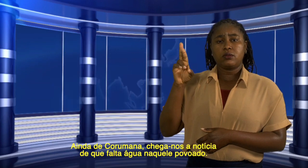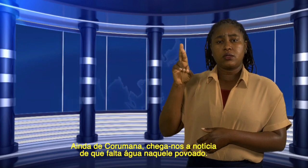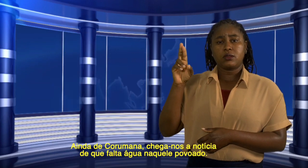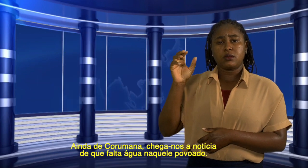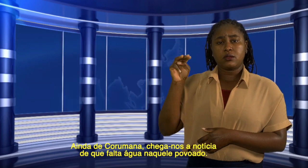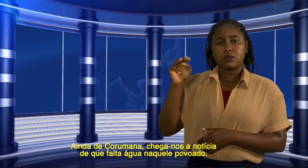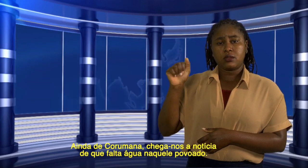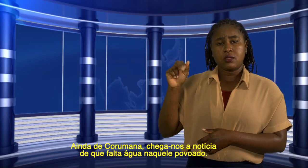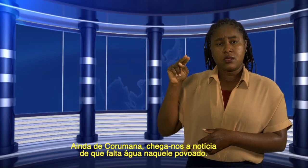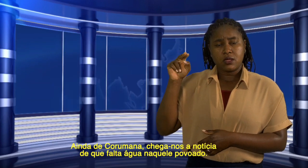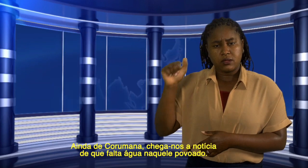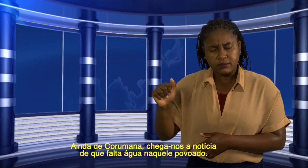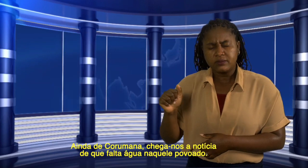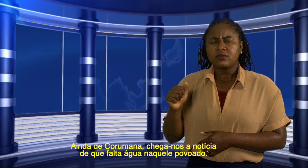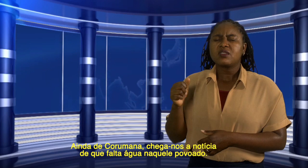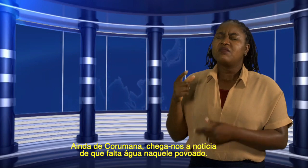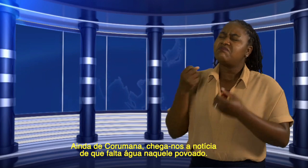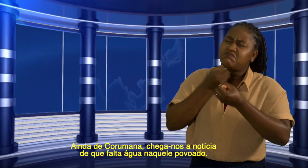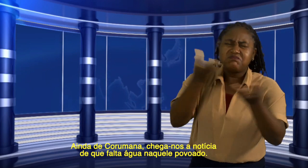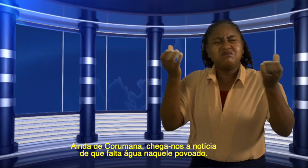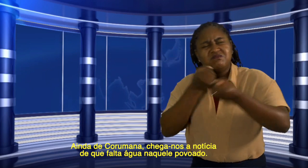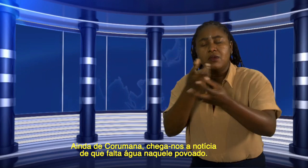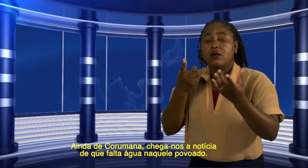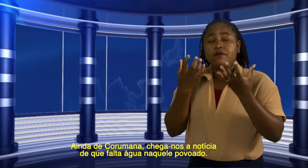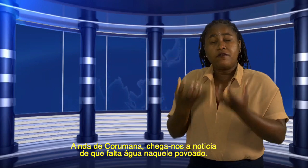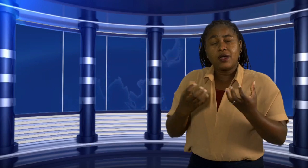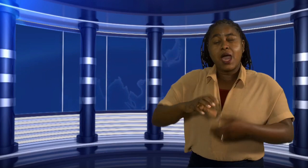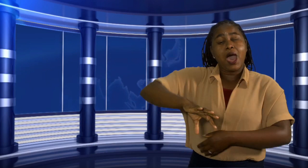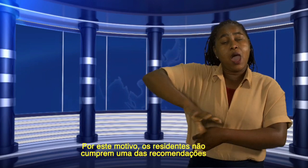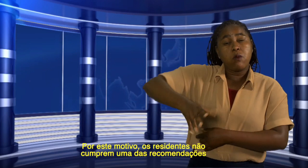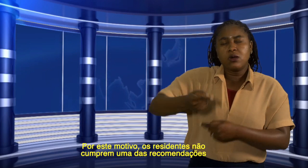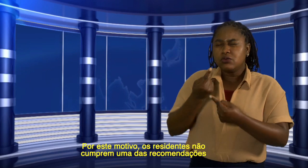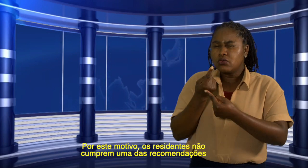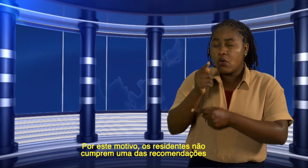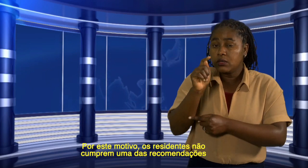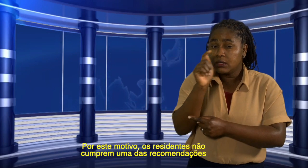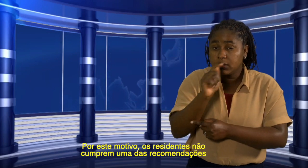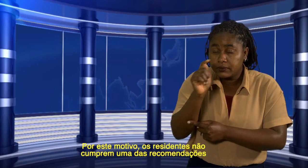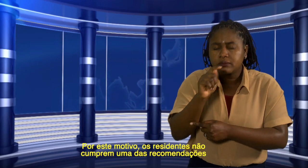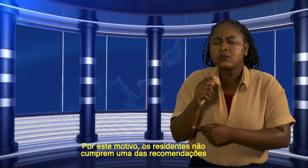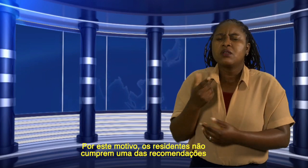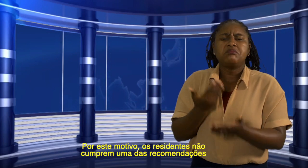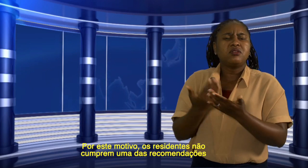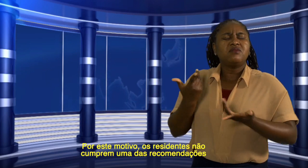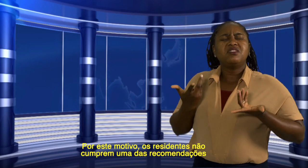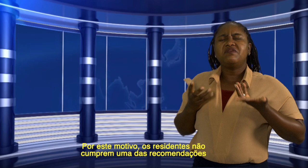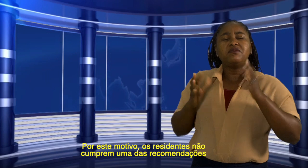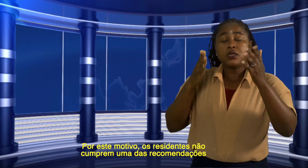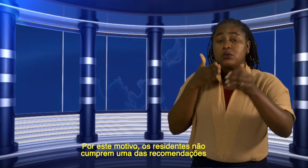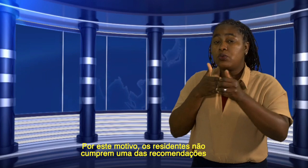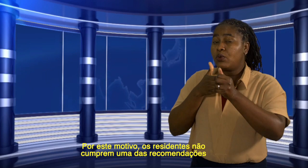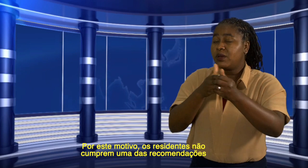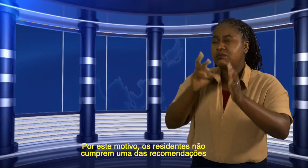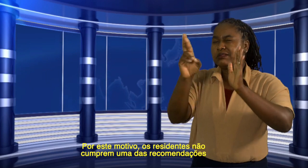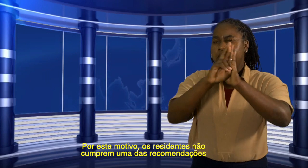Curumana, chega-nos a notícia de que falta água naquele povoado. Por este motivo, os residentes não cumprem